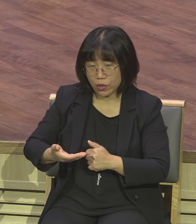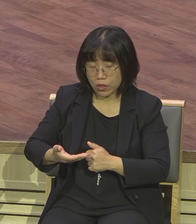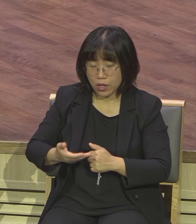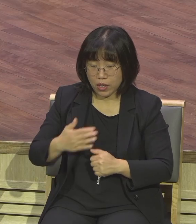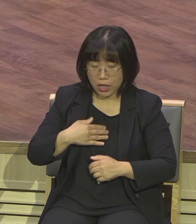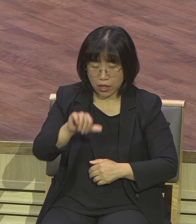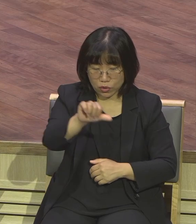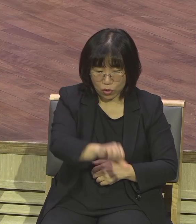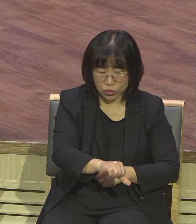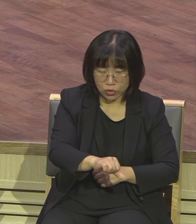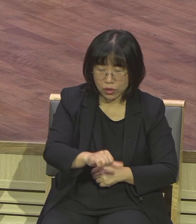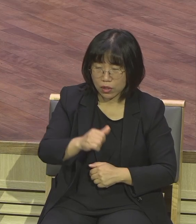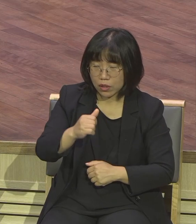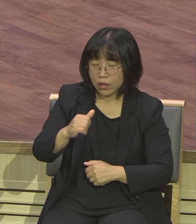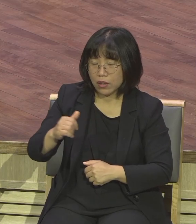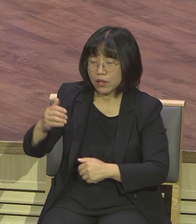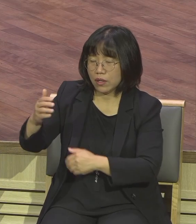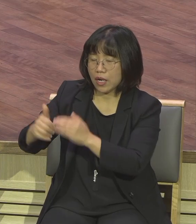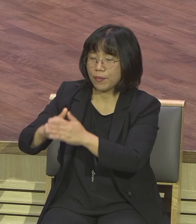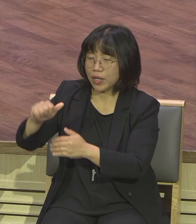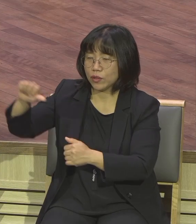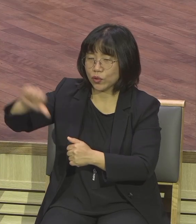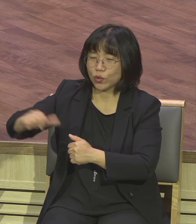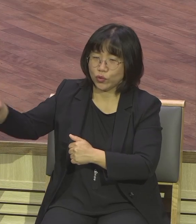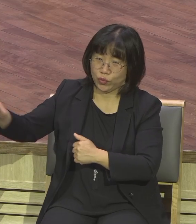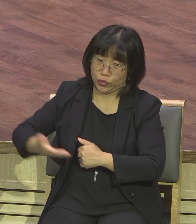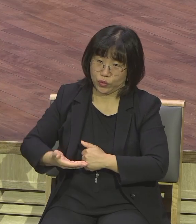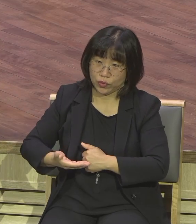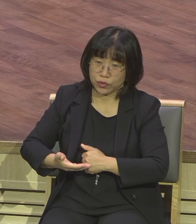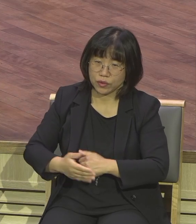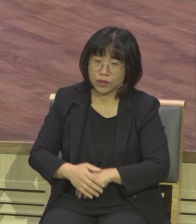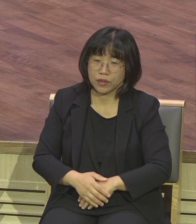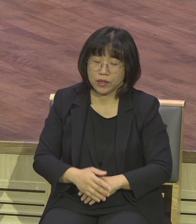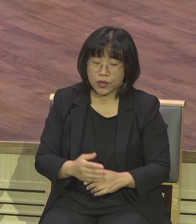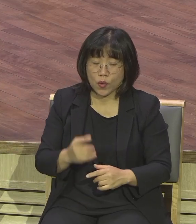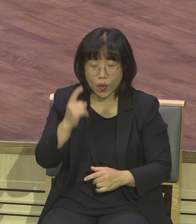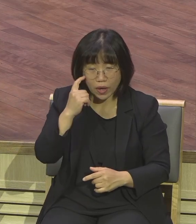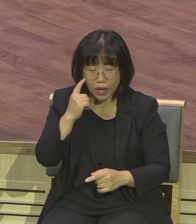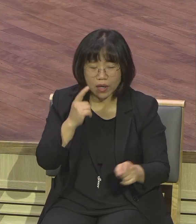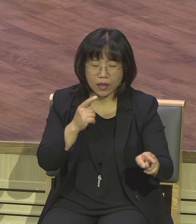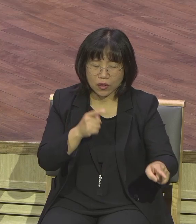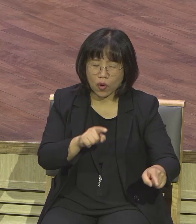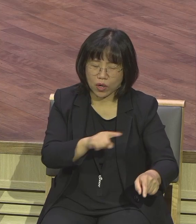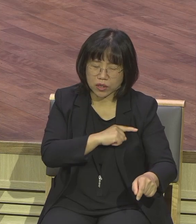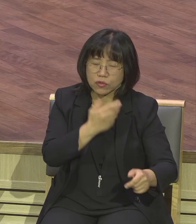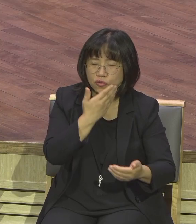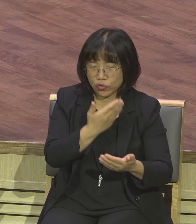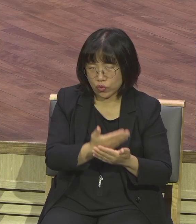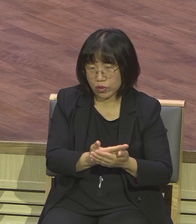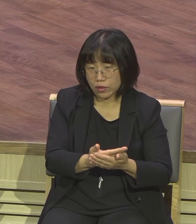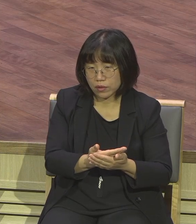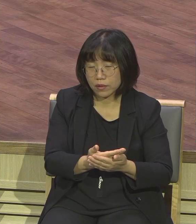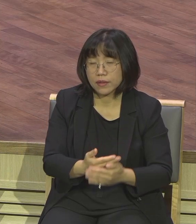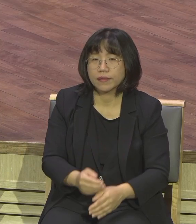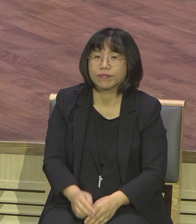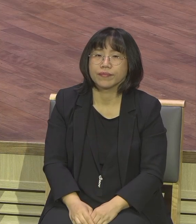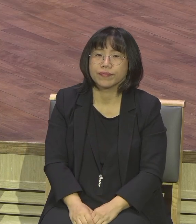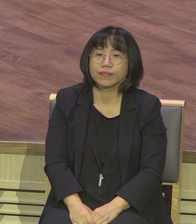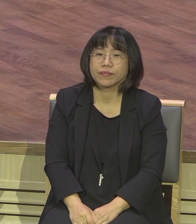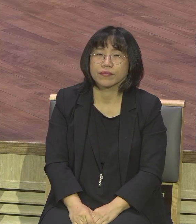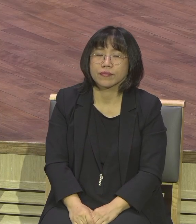저주하면 저주. 내가 너 중심으로 내가 움직이겠다. 불가항력적 축복입니다.